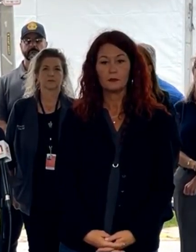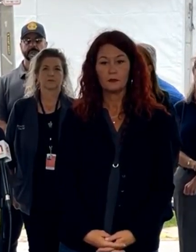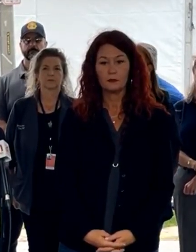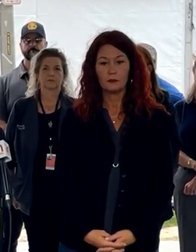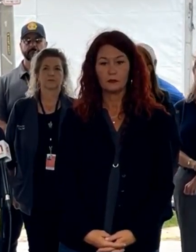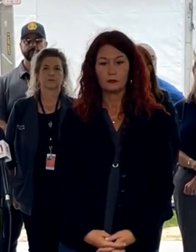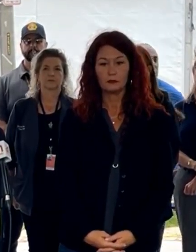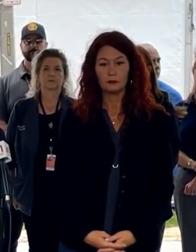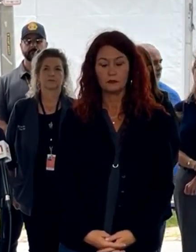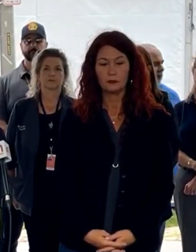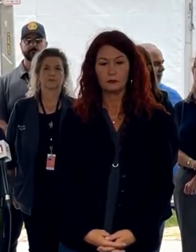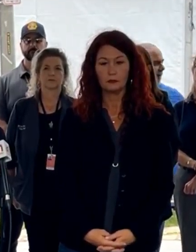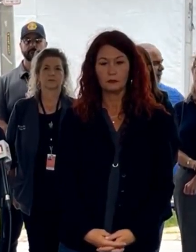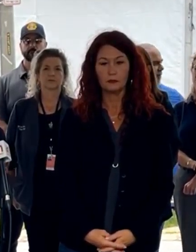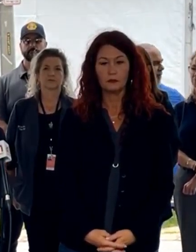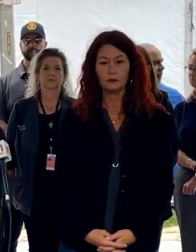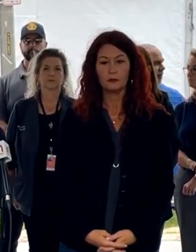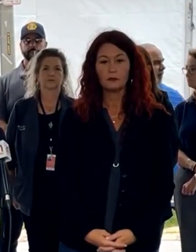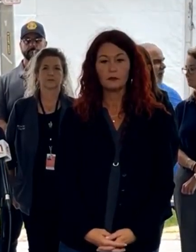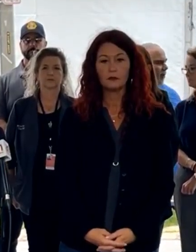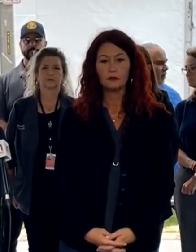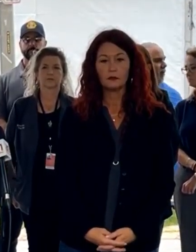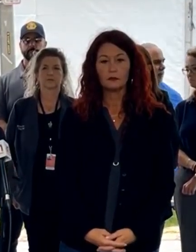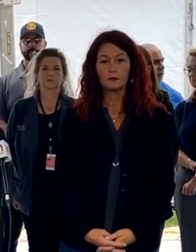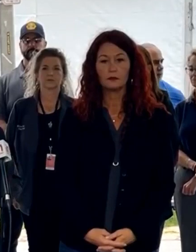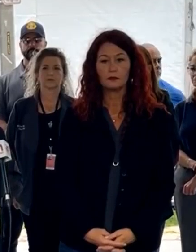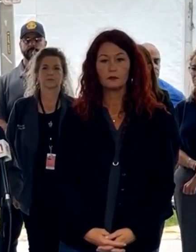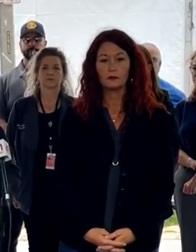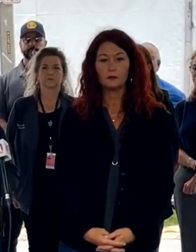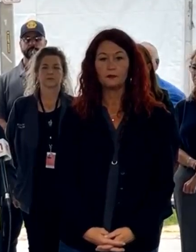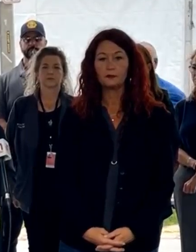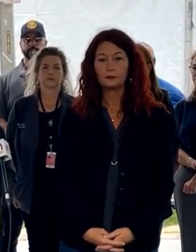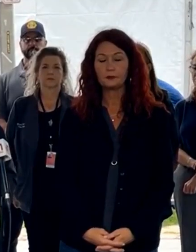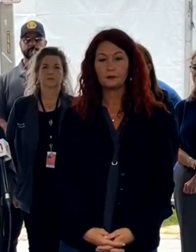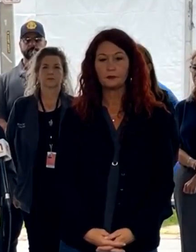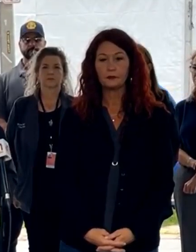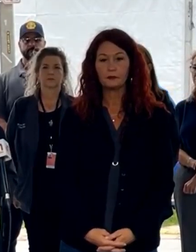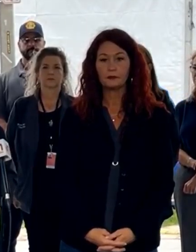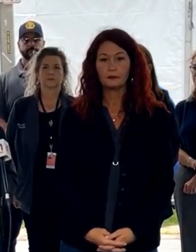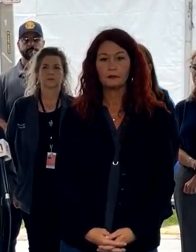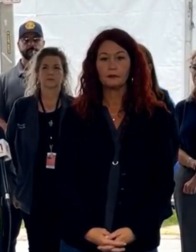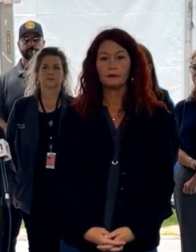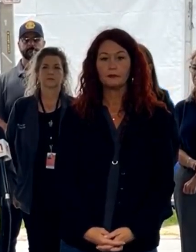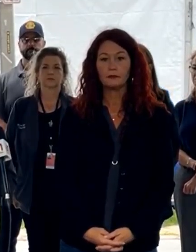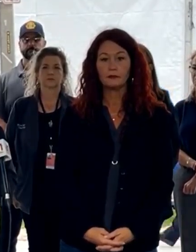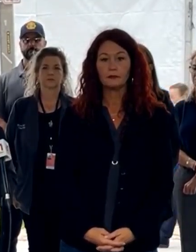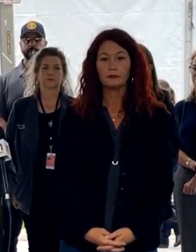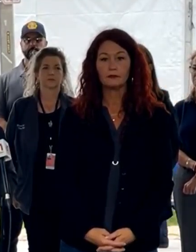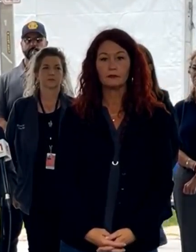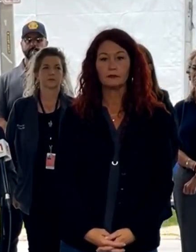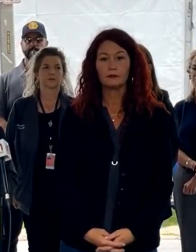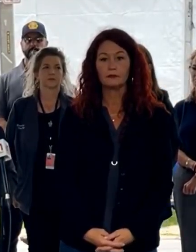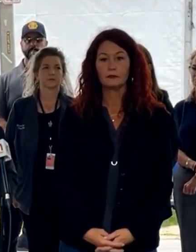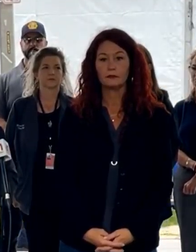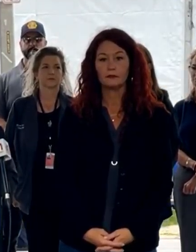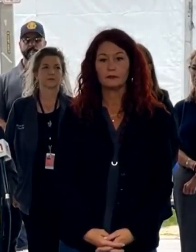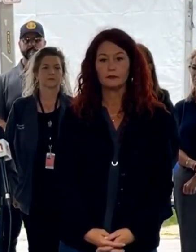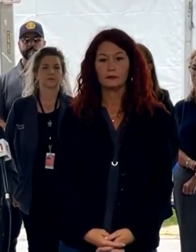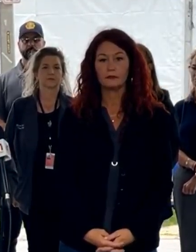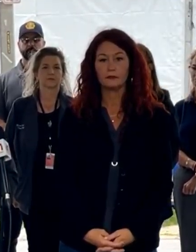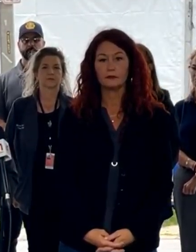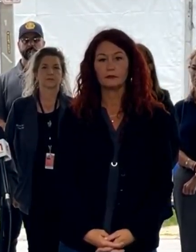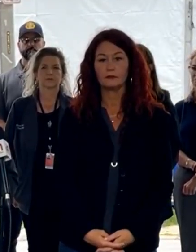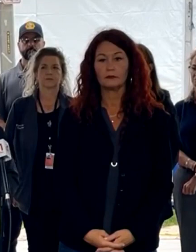una pequeña pausa, pero esta mañana continuamos estas labores. En este momento tenemos aproximadamente